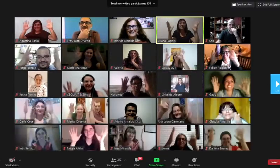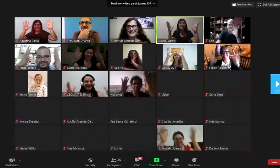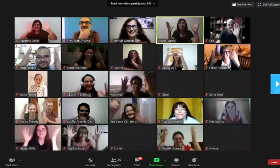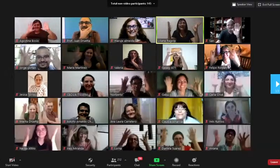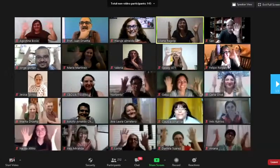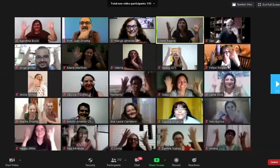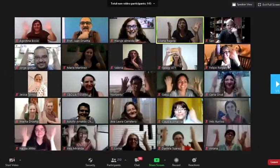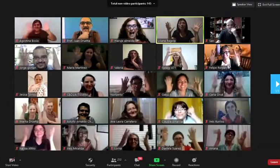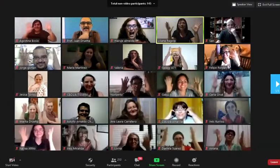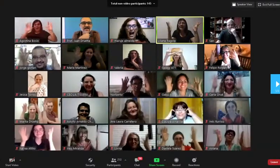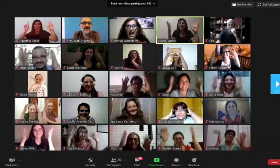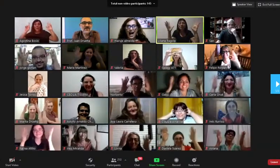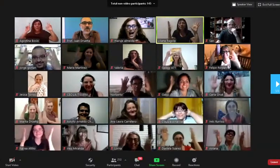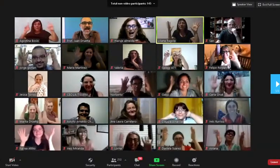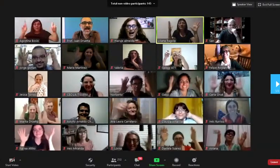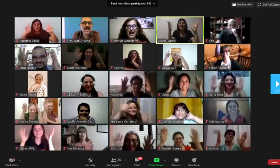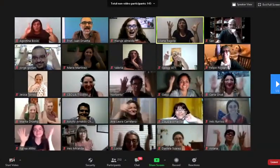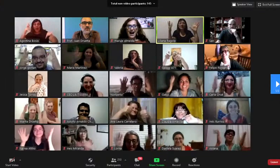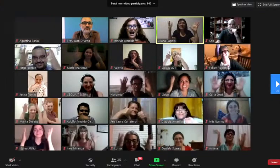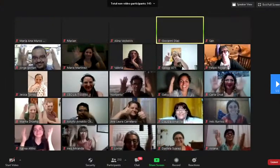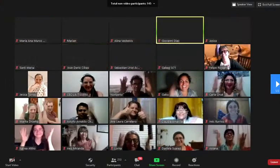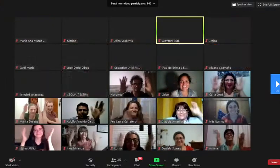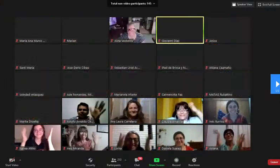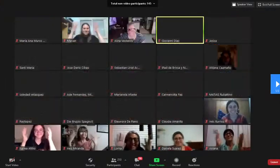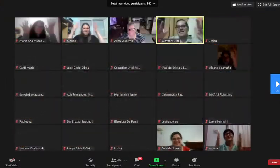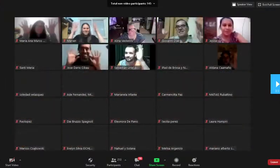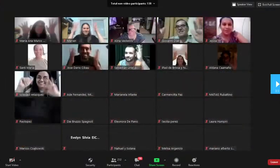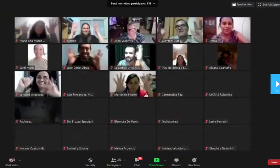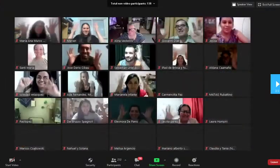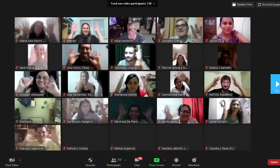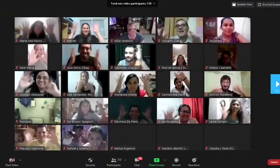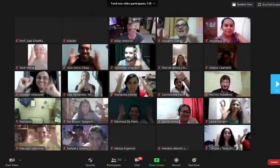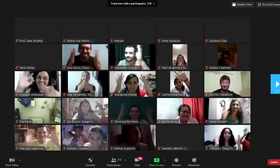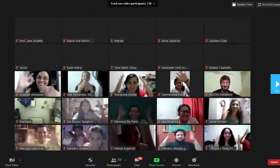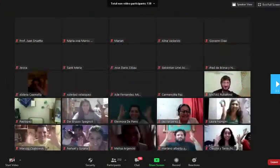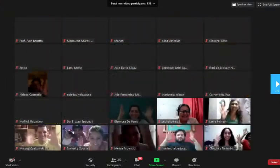Qué suerte que yo no los veía todos, porque si no, no hubiera podido hacer nada.